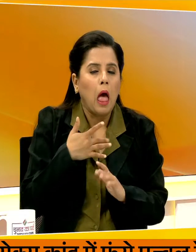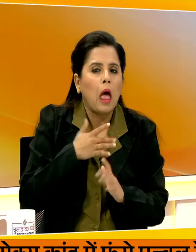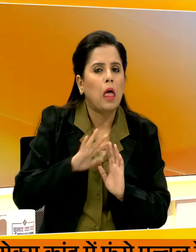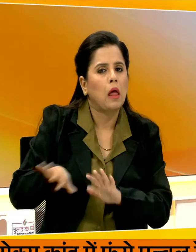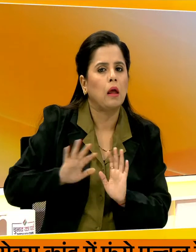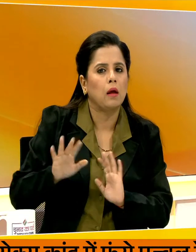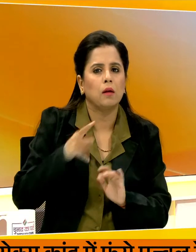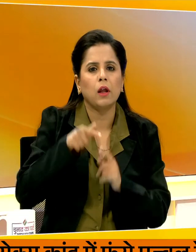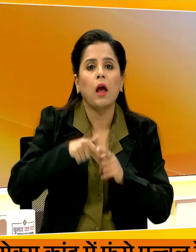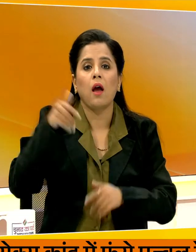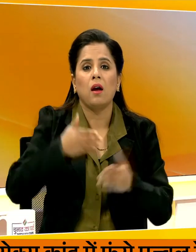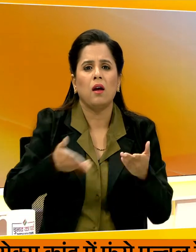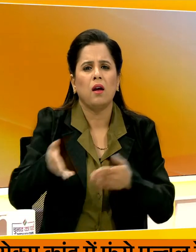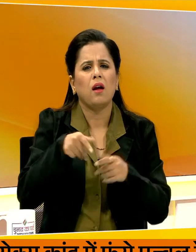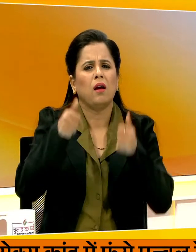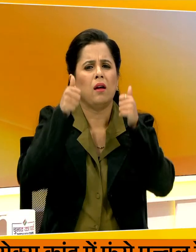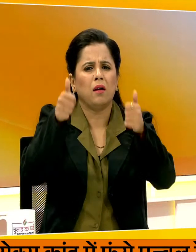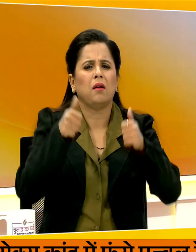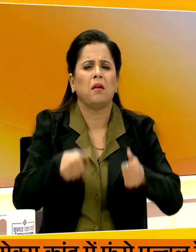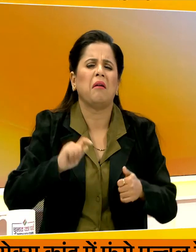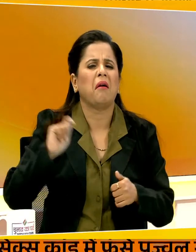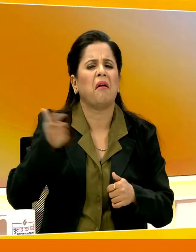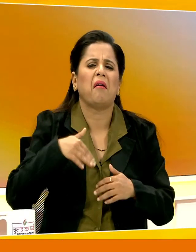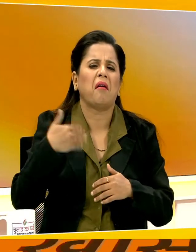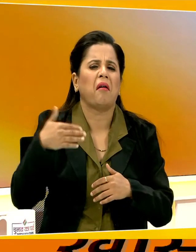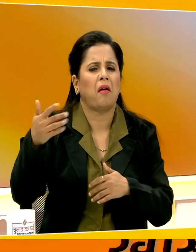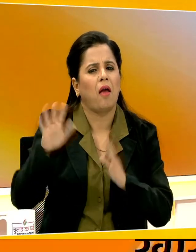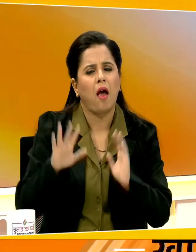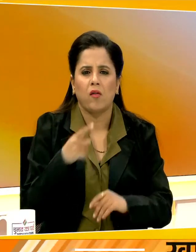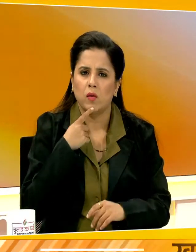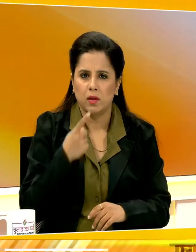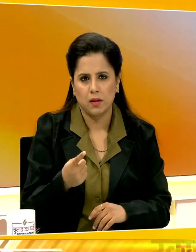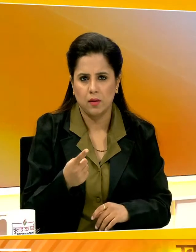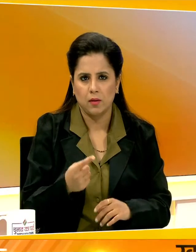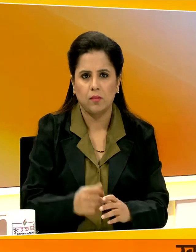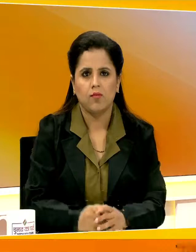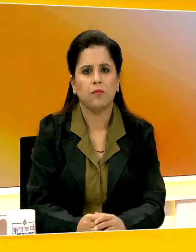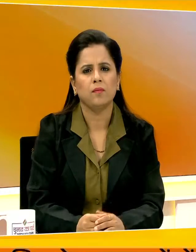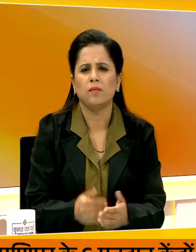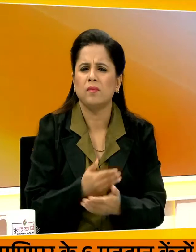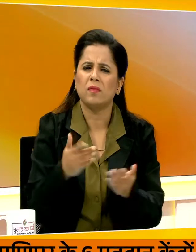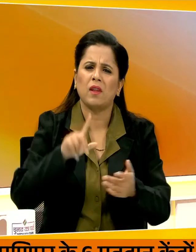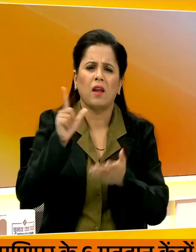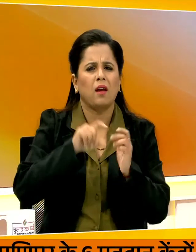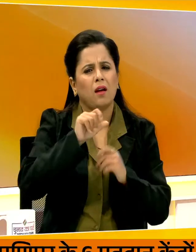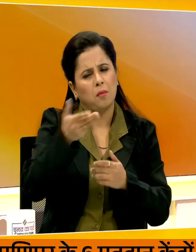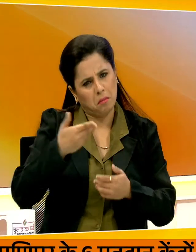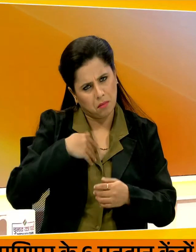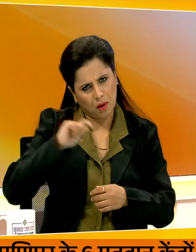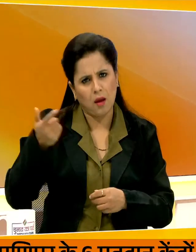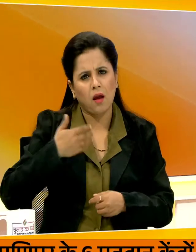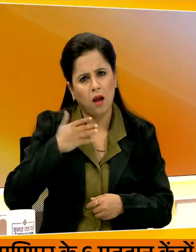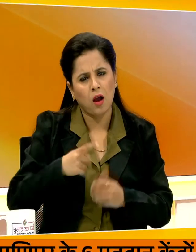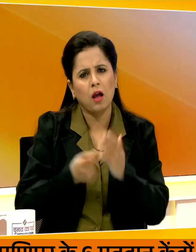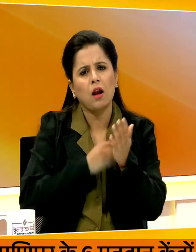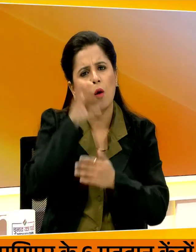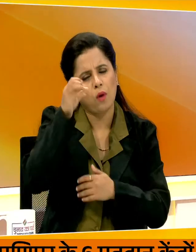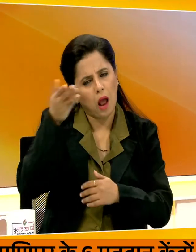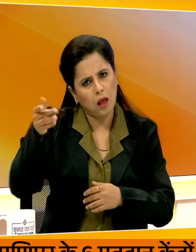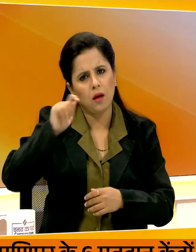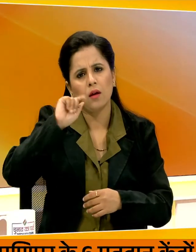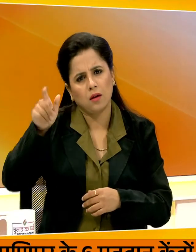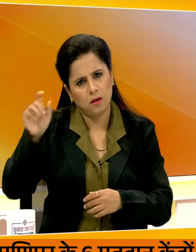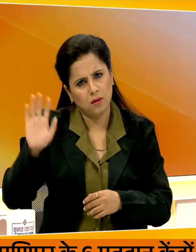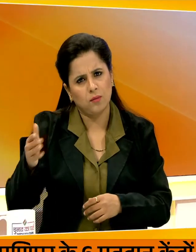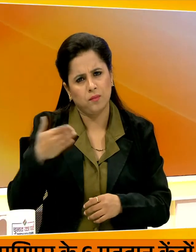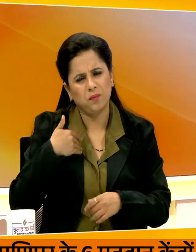कहा कि चुनाव में ऐसे नोटिस मिलते रहते हैं। ये सबको मिलता, मेरे को भी मिला था, राहुल गांधी को मिला, हमने